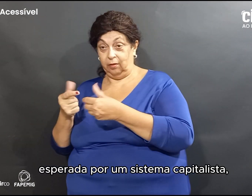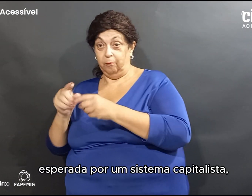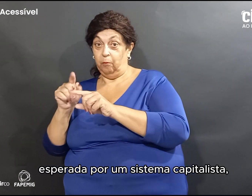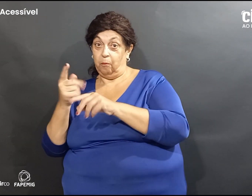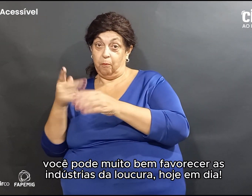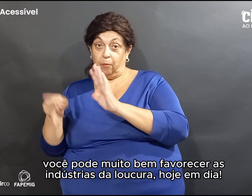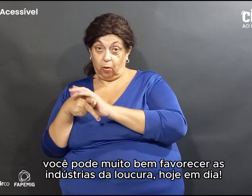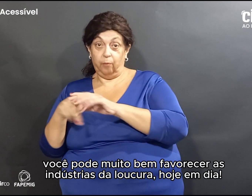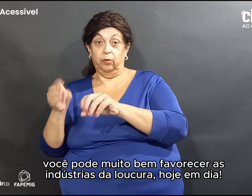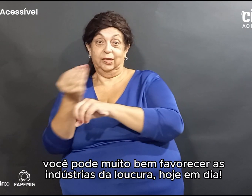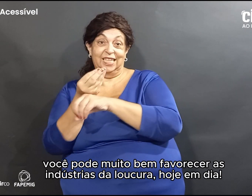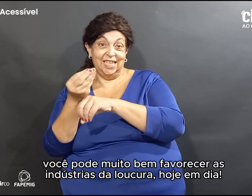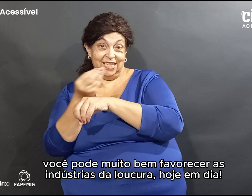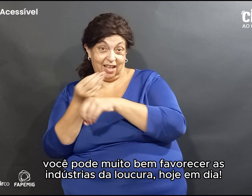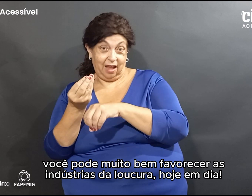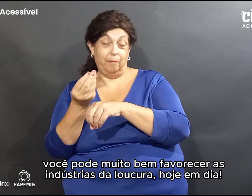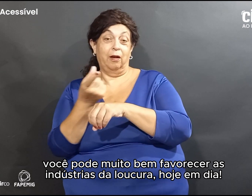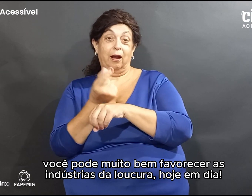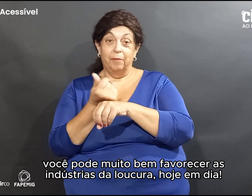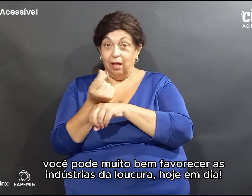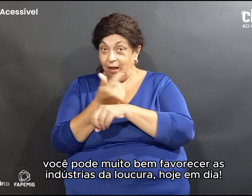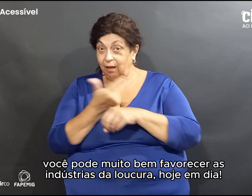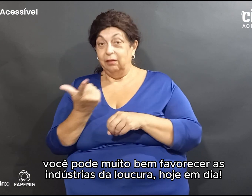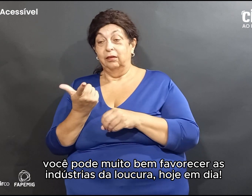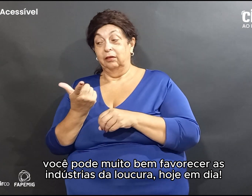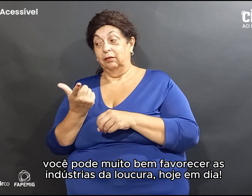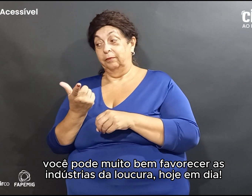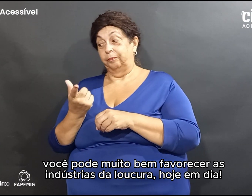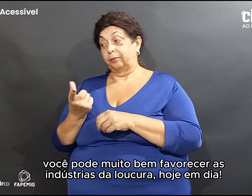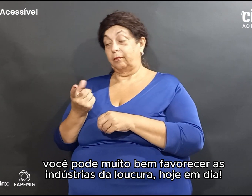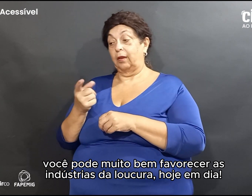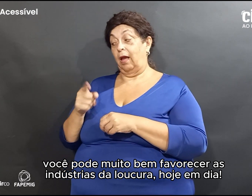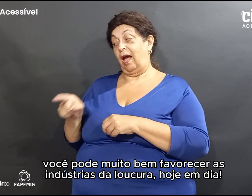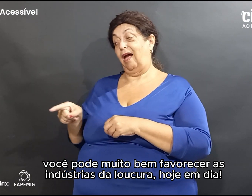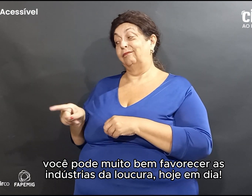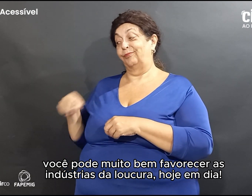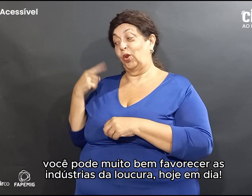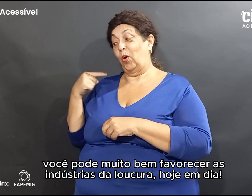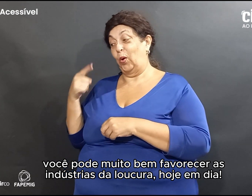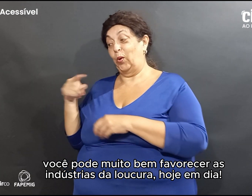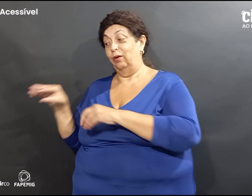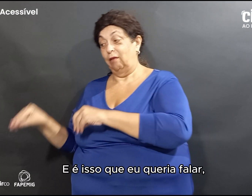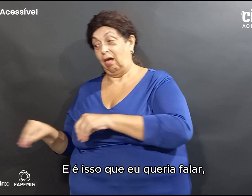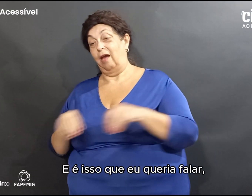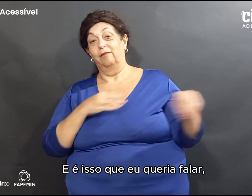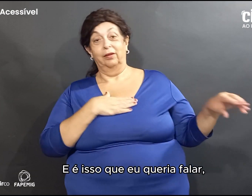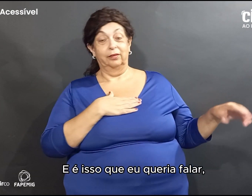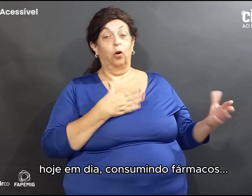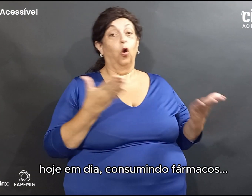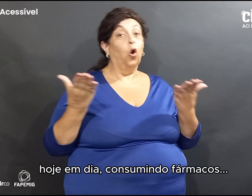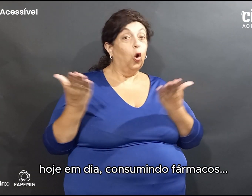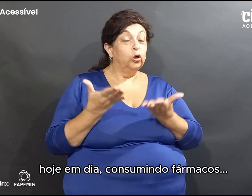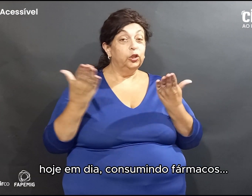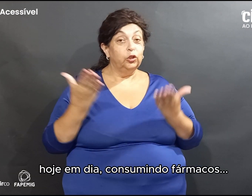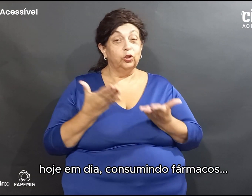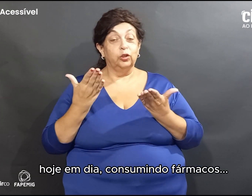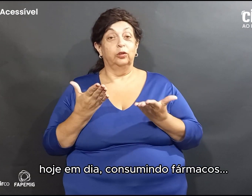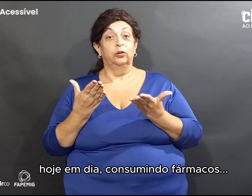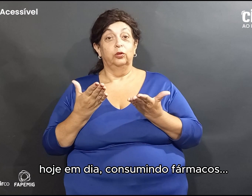capitalista, você pode muito bem favorecer as indústrias da loucura, hoje em dia, é isso que eu queria falar, hoje em dia, consumindo